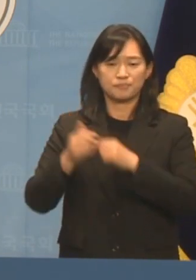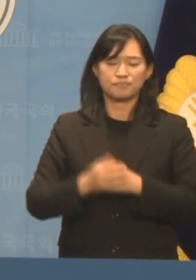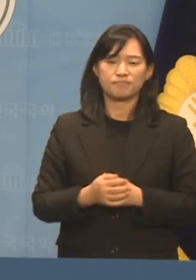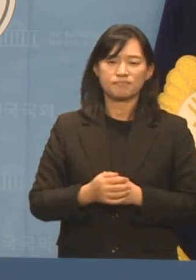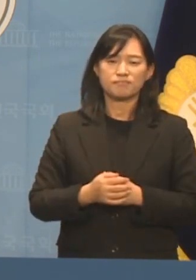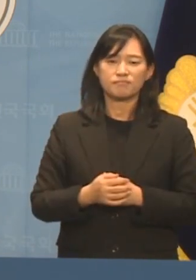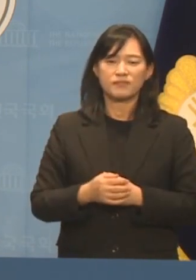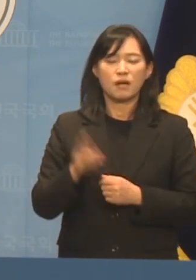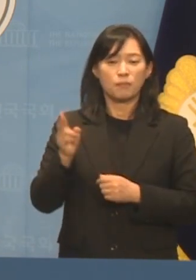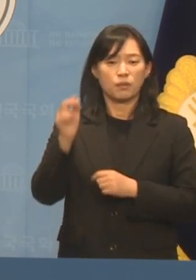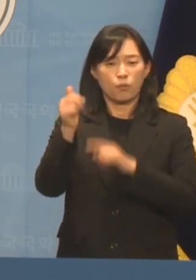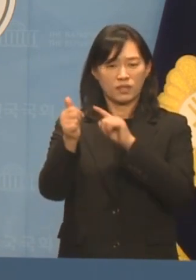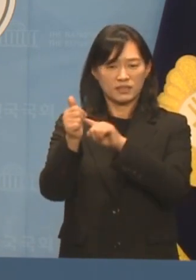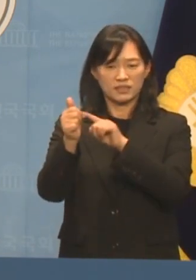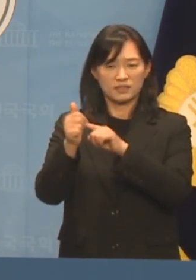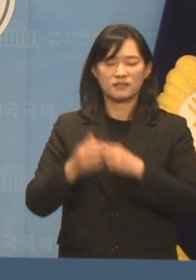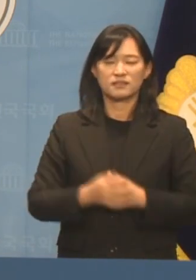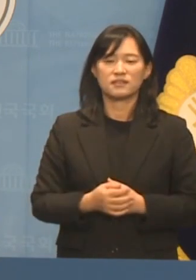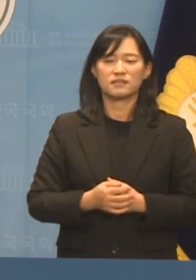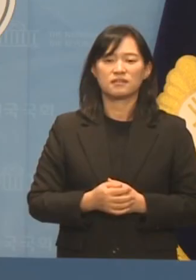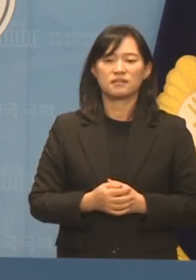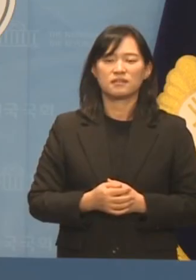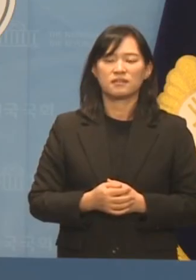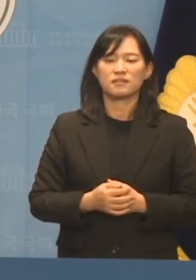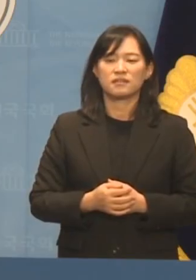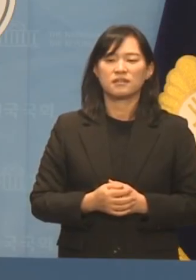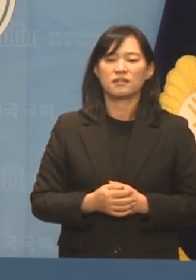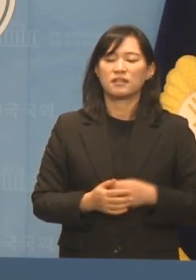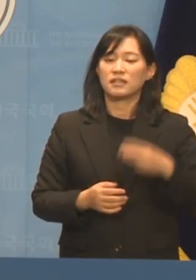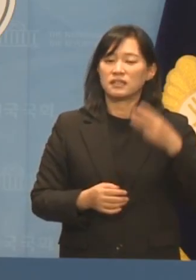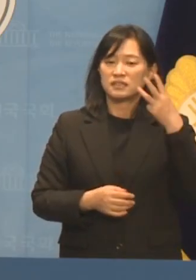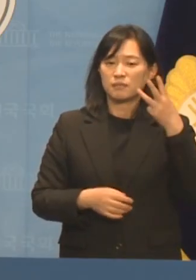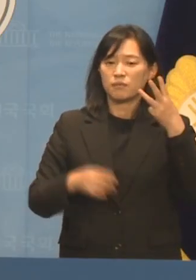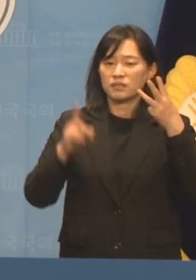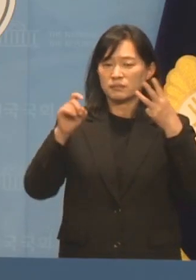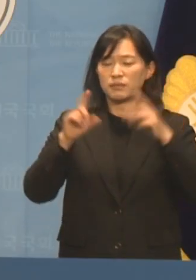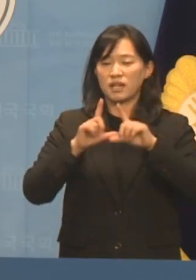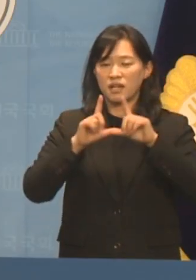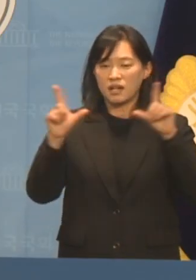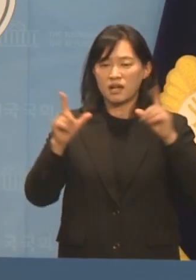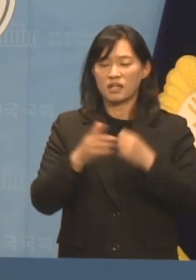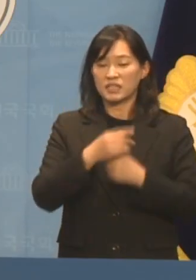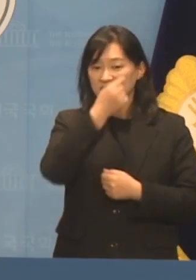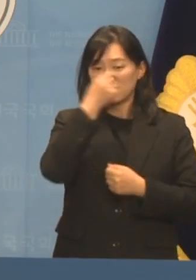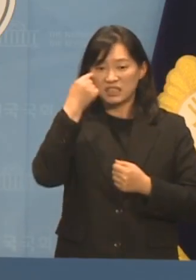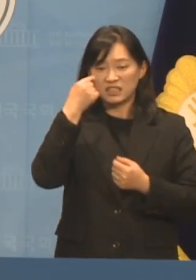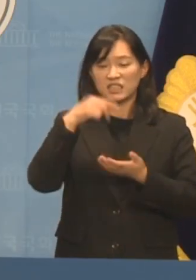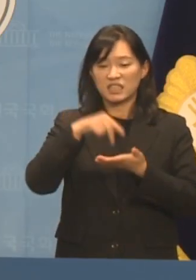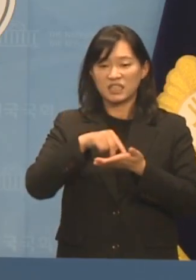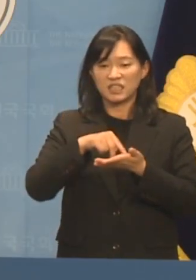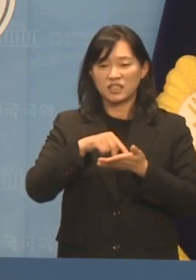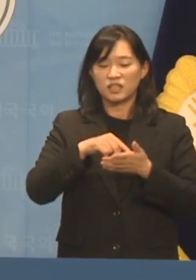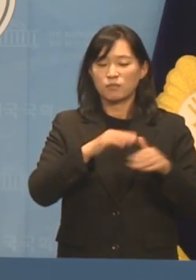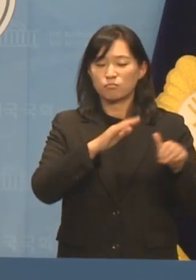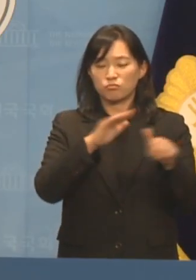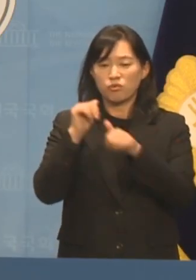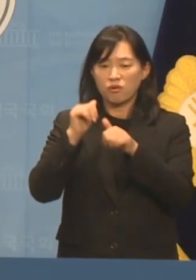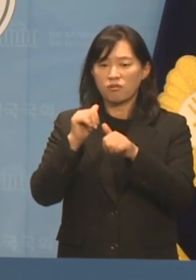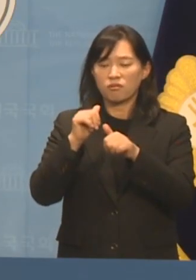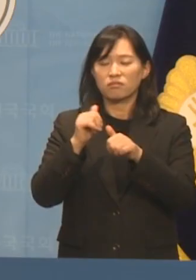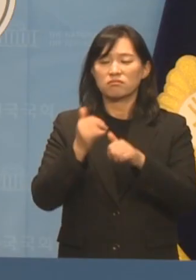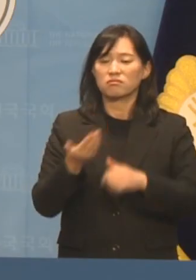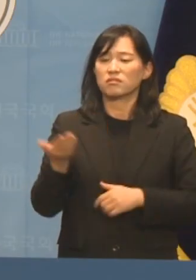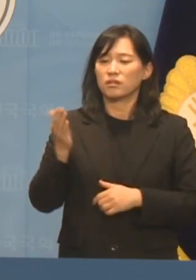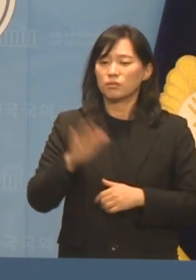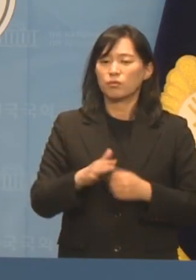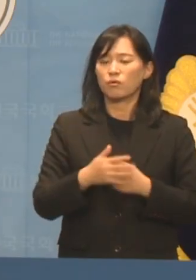병주킴 검은머리 외국인이죠. 이분 3월 11일 날 정무위원회에서 증인 출석을 요구했음에도 불구하고, 의결했음에도